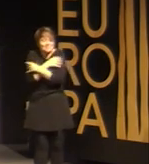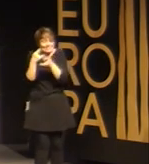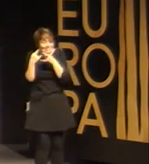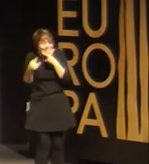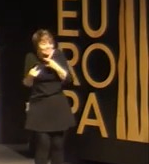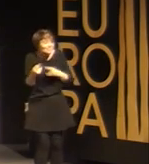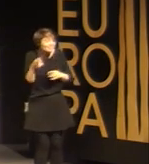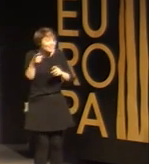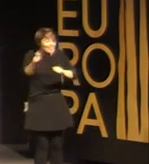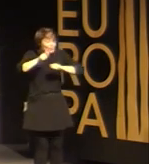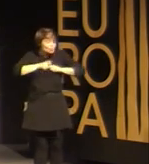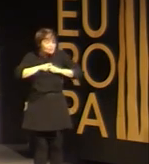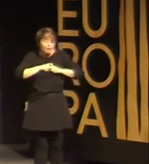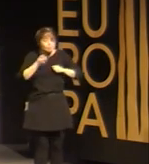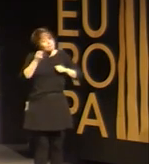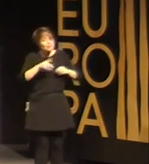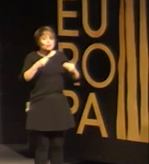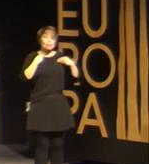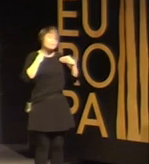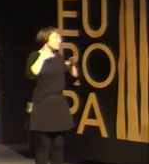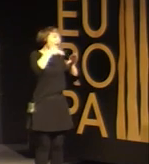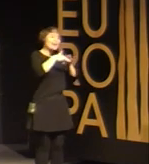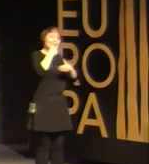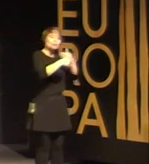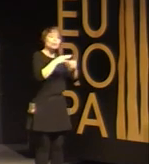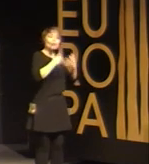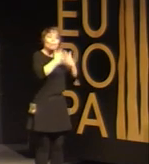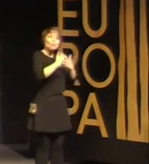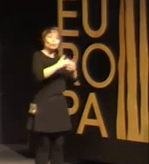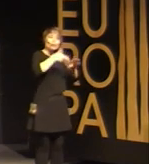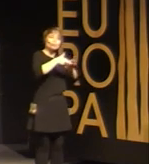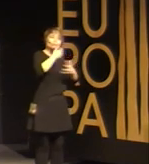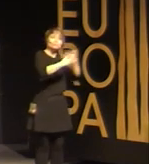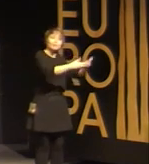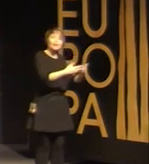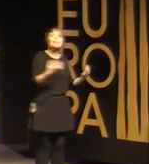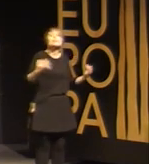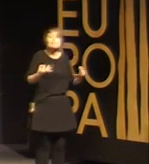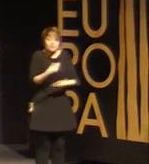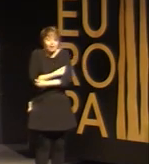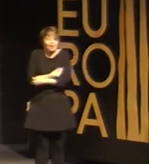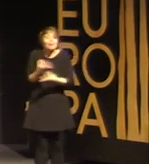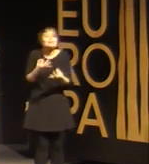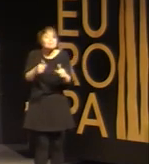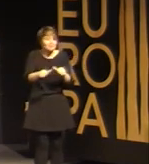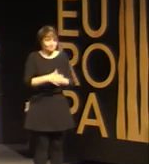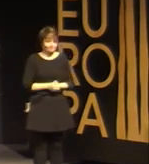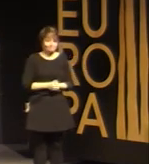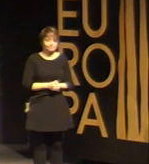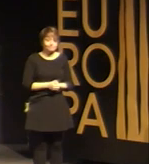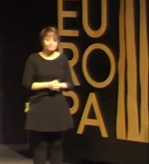convierten en la gasolina de la vida o de nuestro motor para vivir qué pasa pues pasa